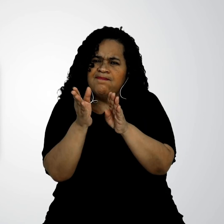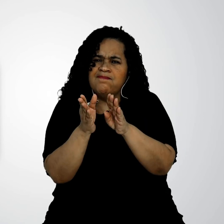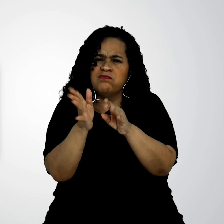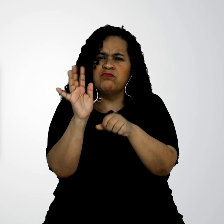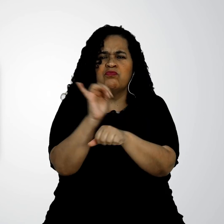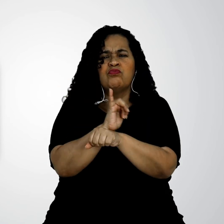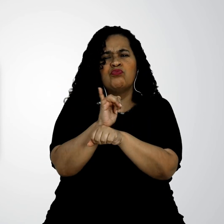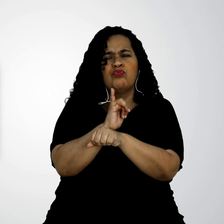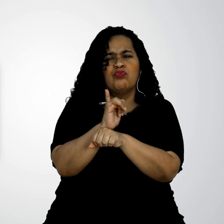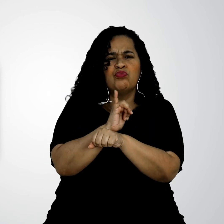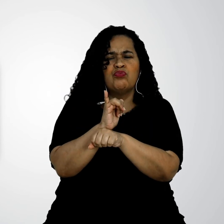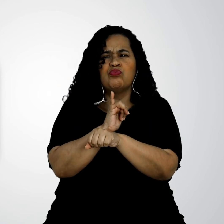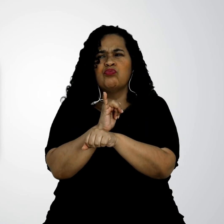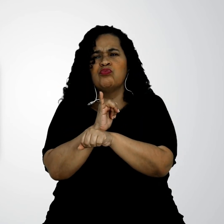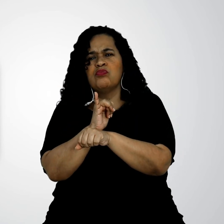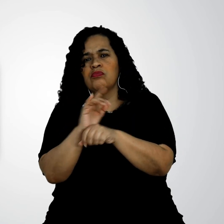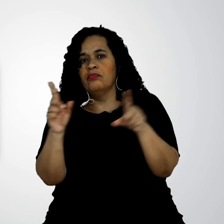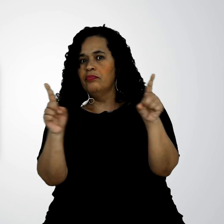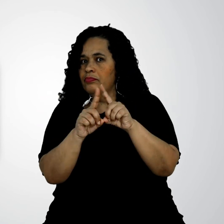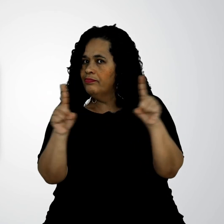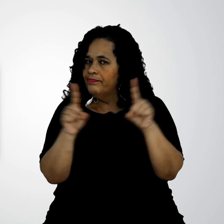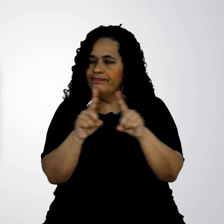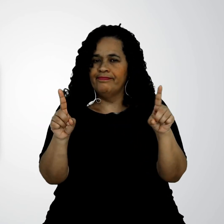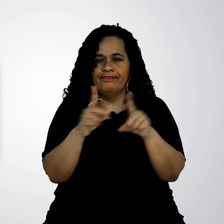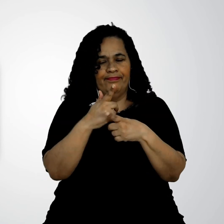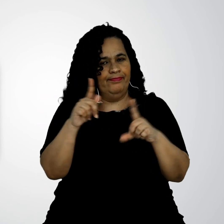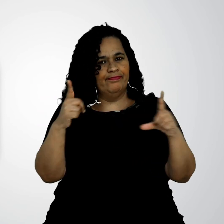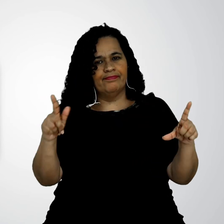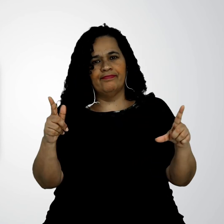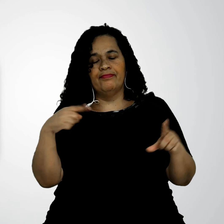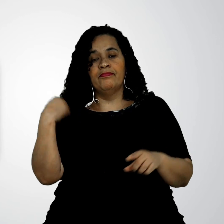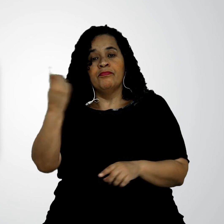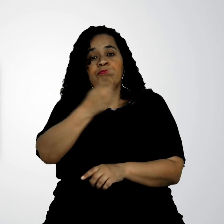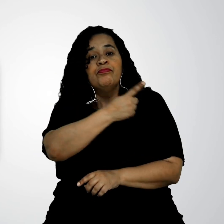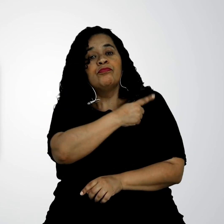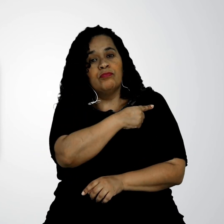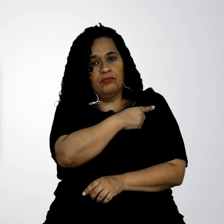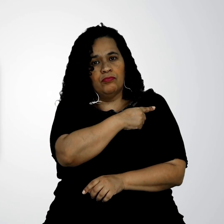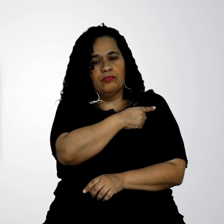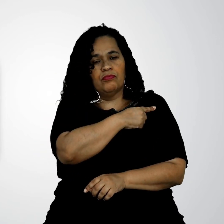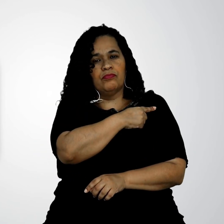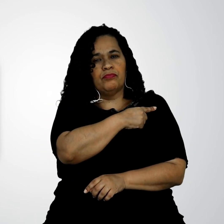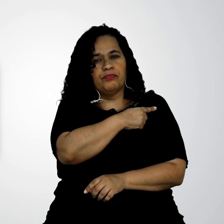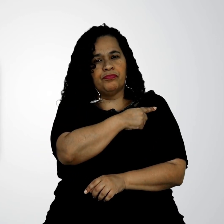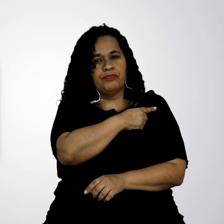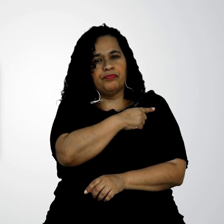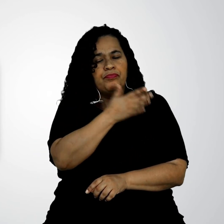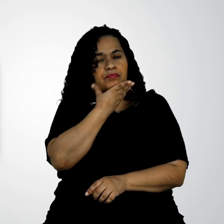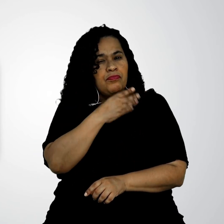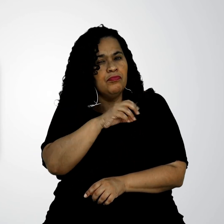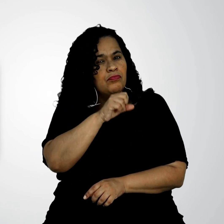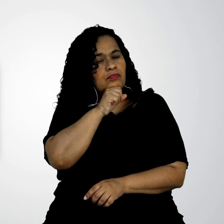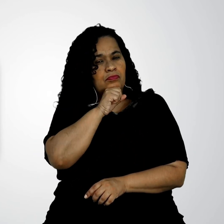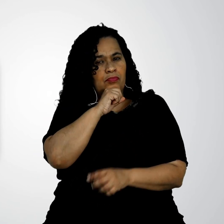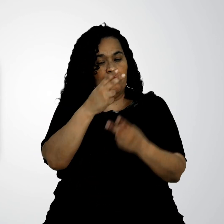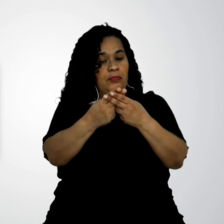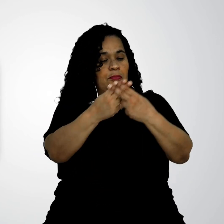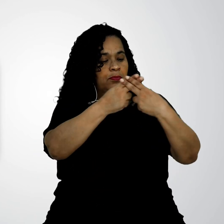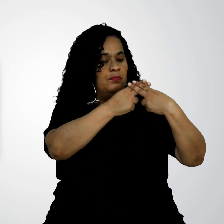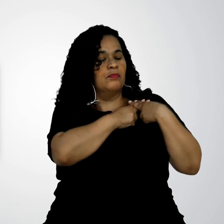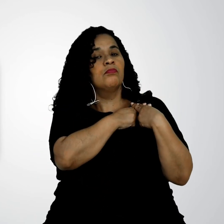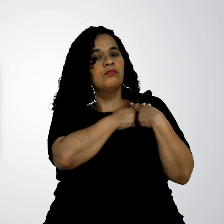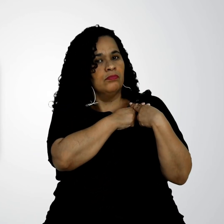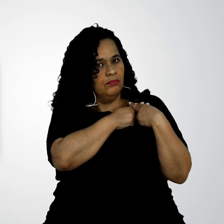youtubers educativos, não existe. Se nós como pais não exercermos o papel que que Deus deixou para